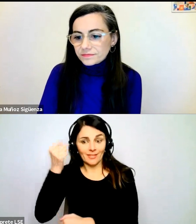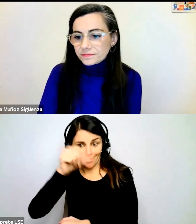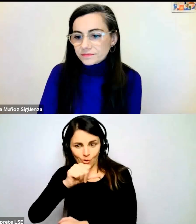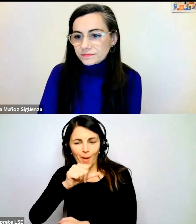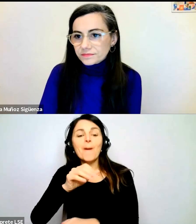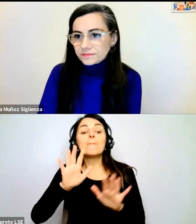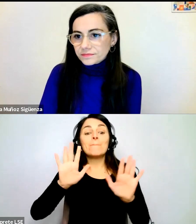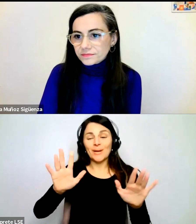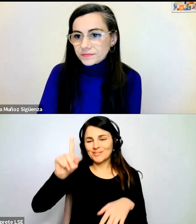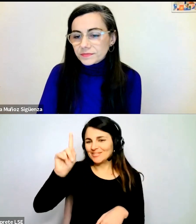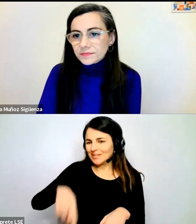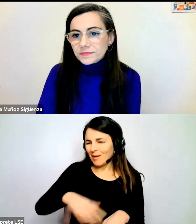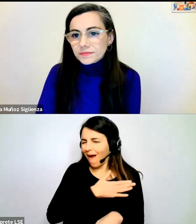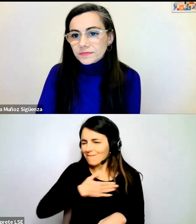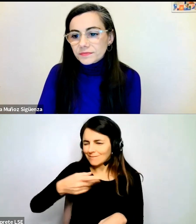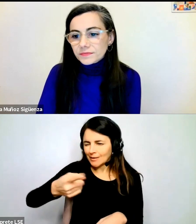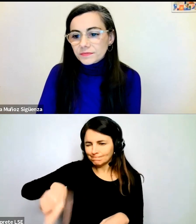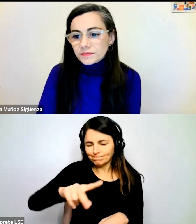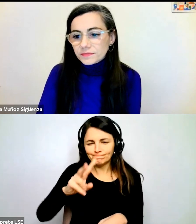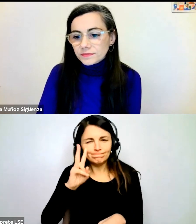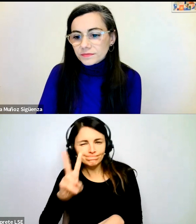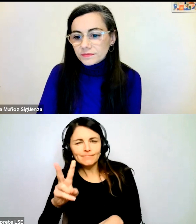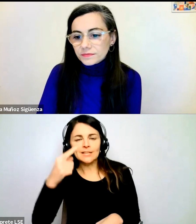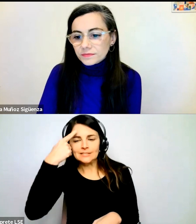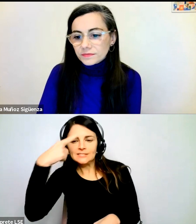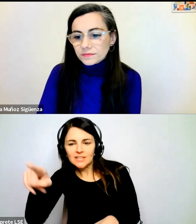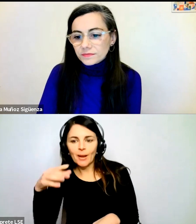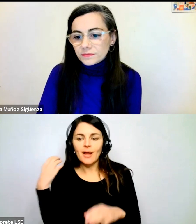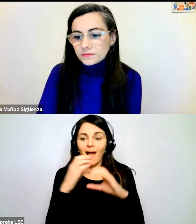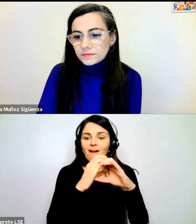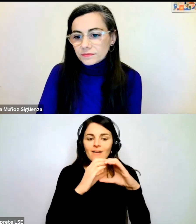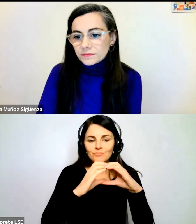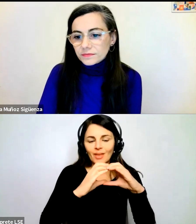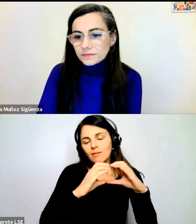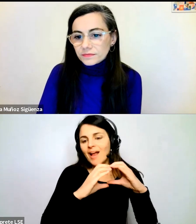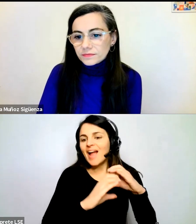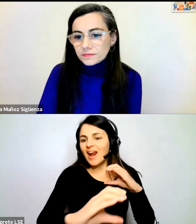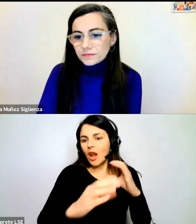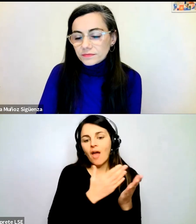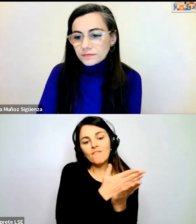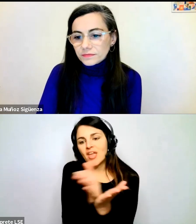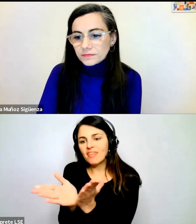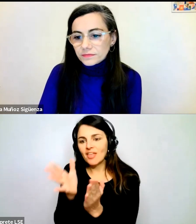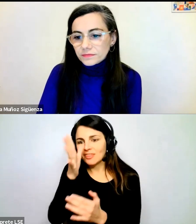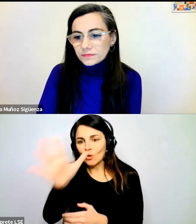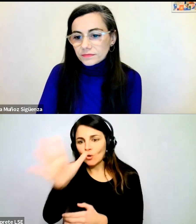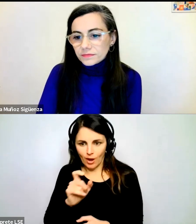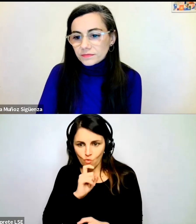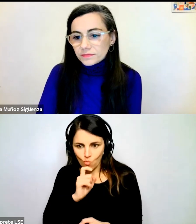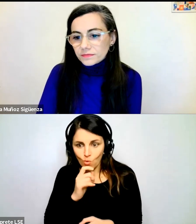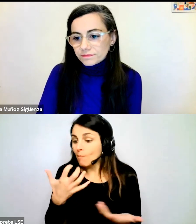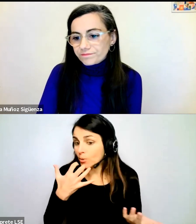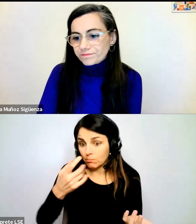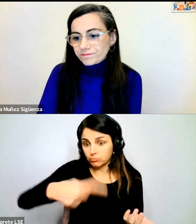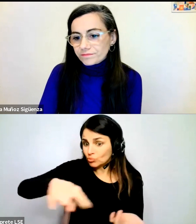conocierais los canales de denuncia. Pues eso, dónde podemos acudir cuando estamos en una situación de emergencia o de discriminación que